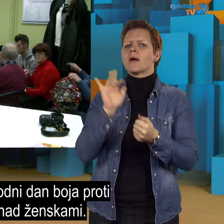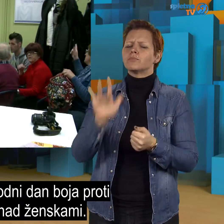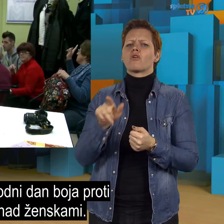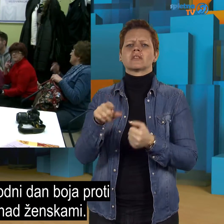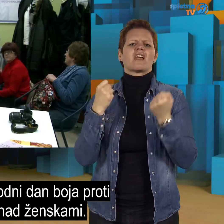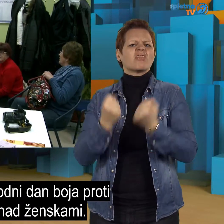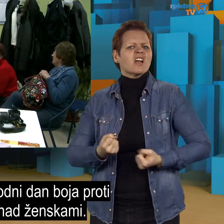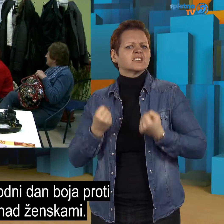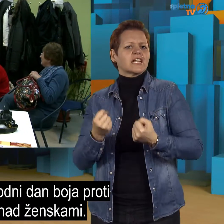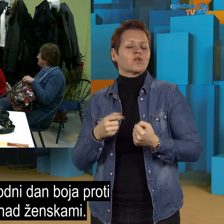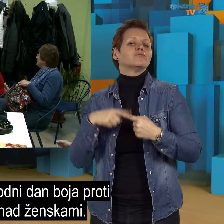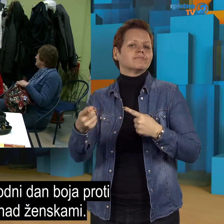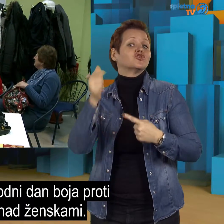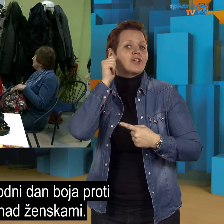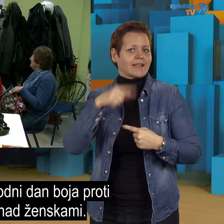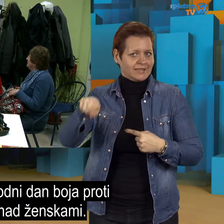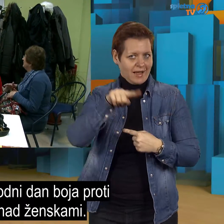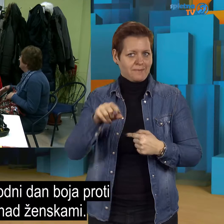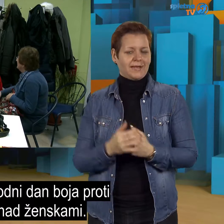nasilju nad ženskami.